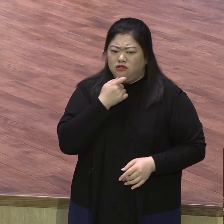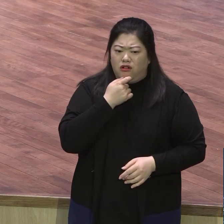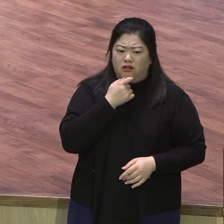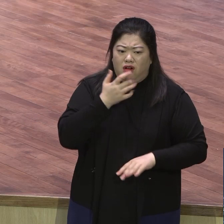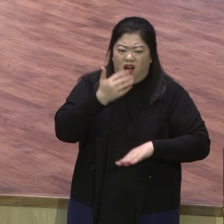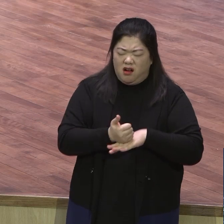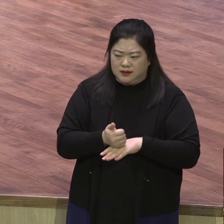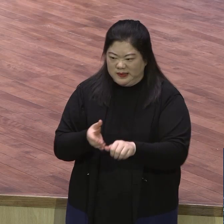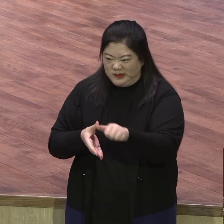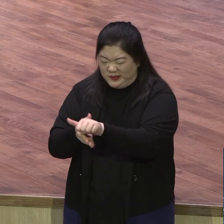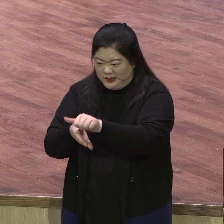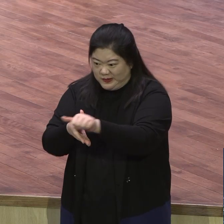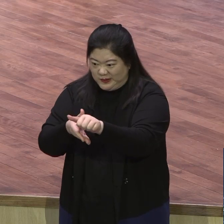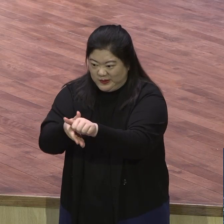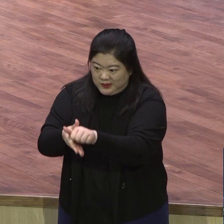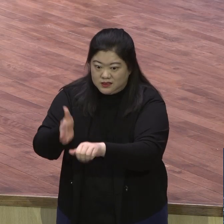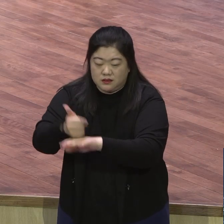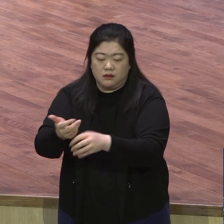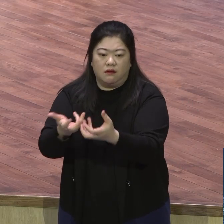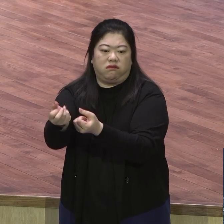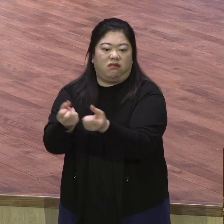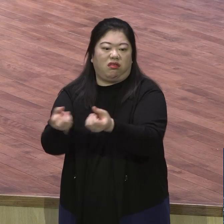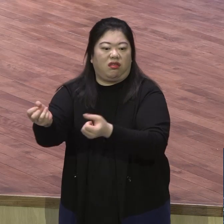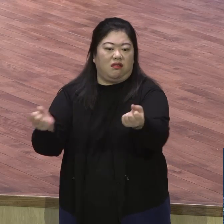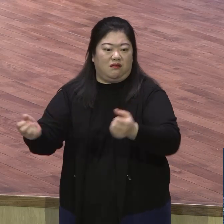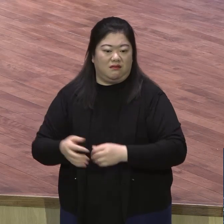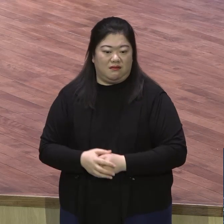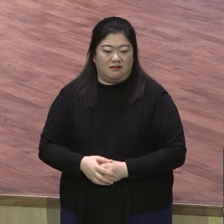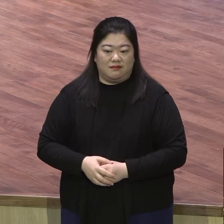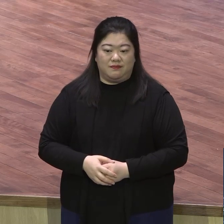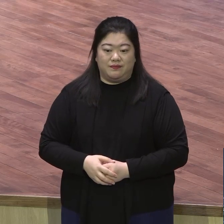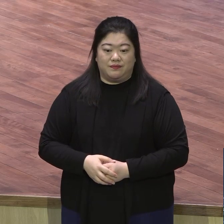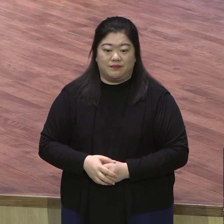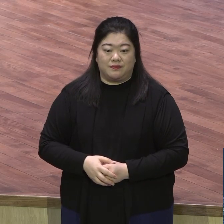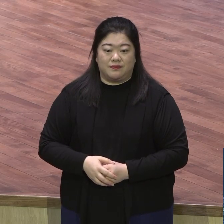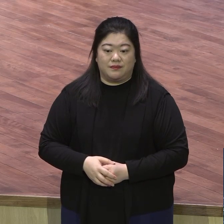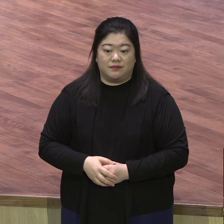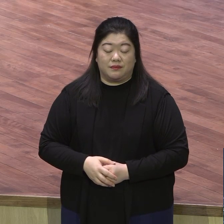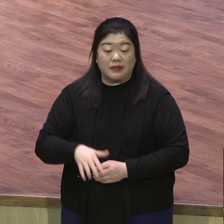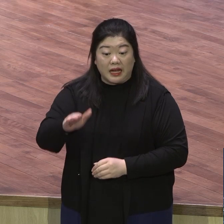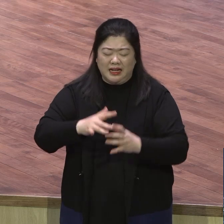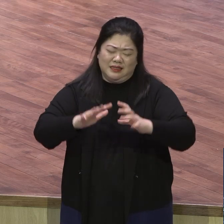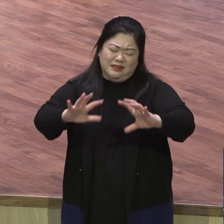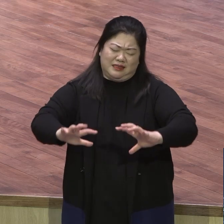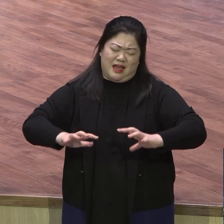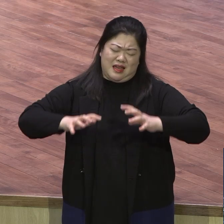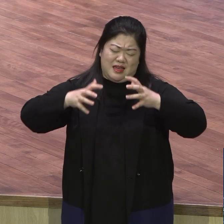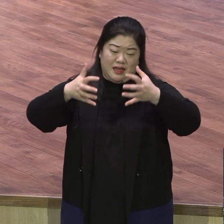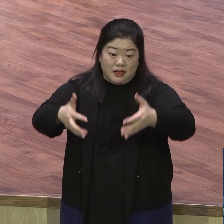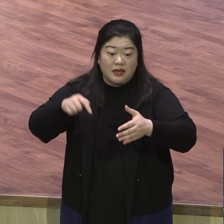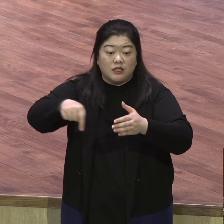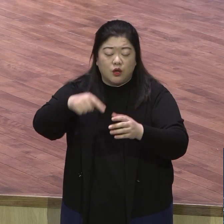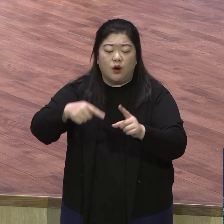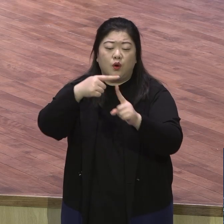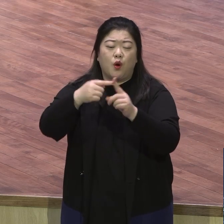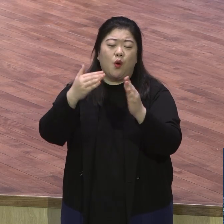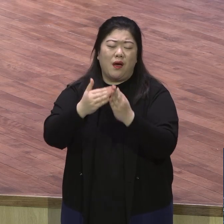한국교회 보세요. 세계에서 제일 예수삶 민단은 한국교회 교회가 제일 많은데